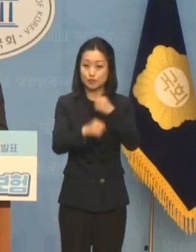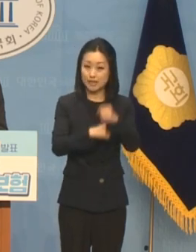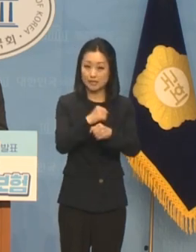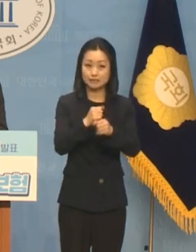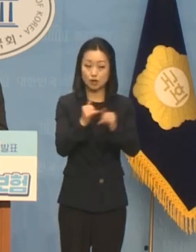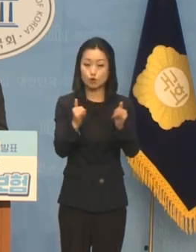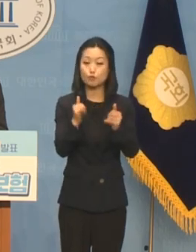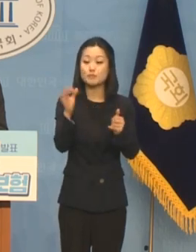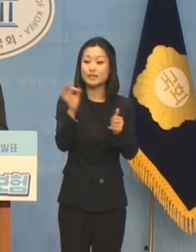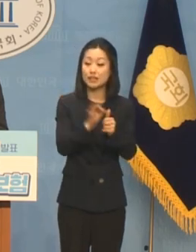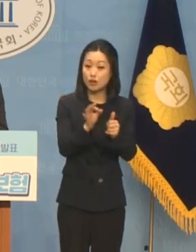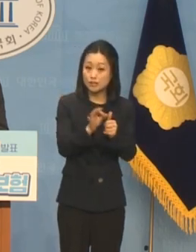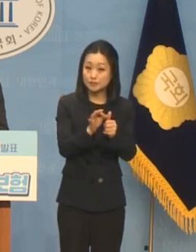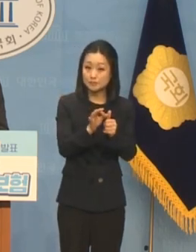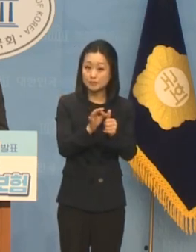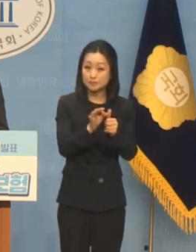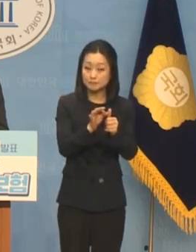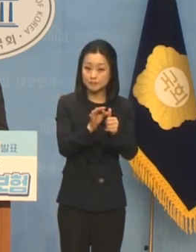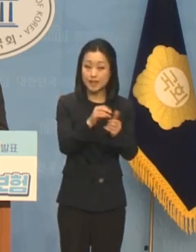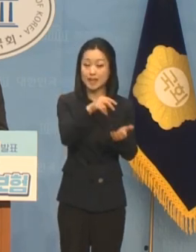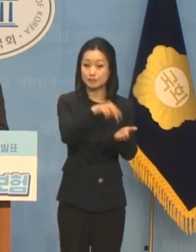국민연금 사업장